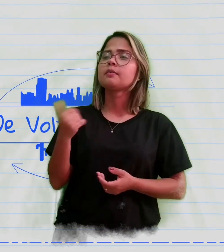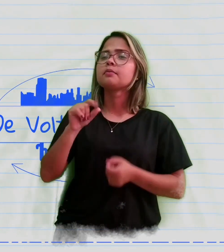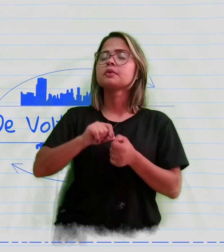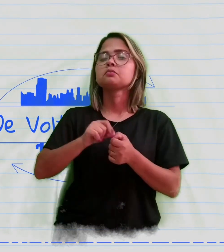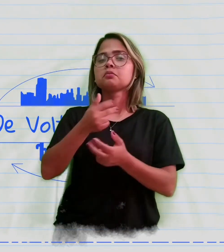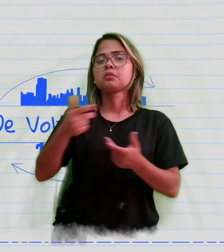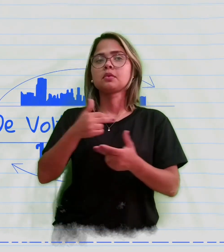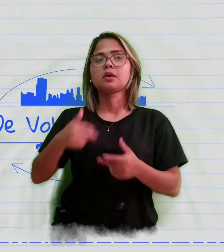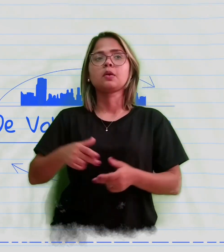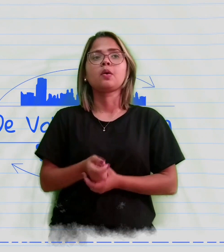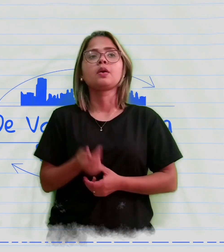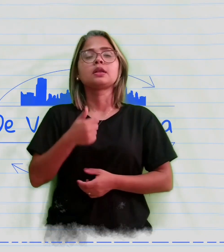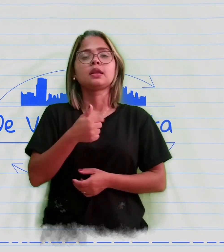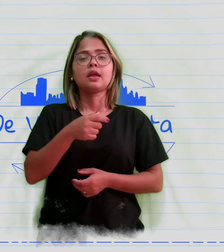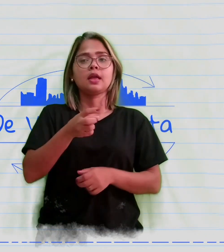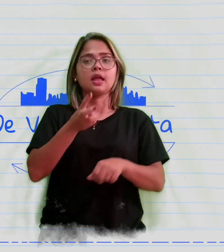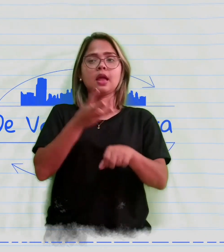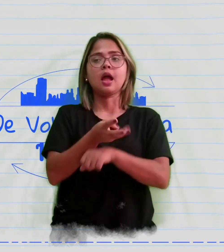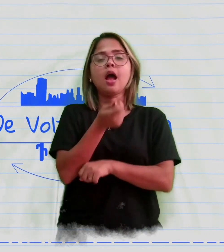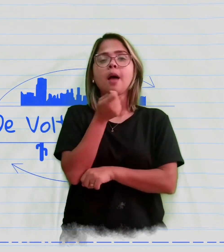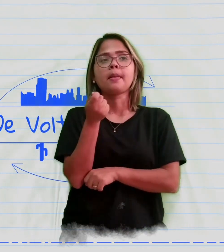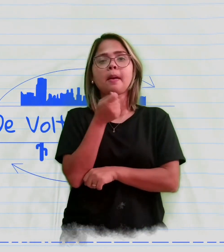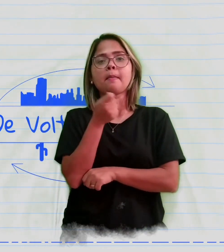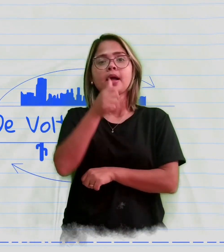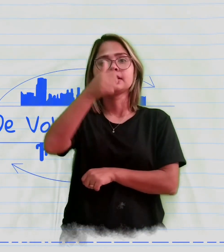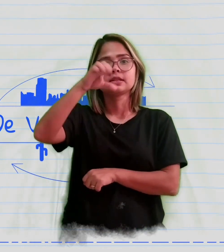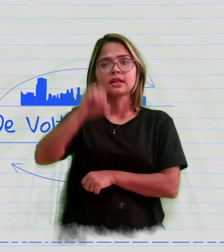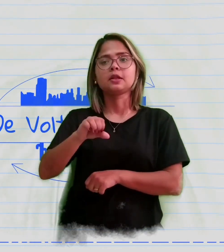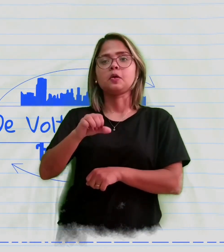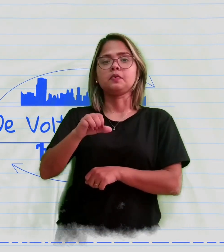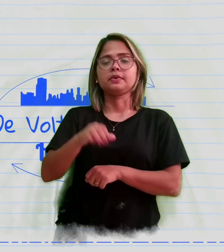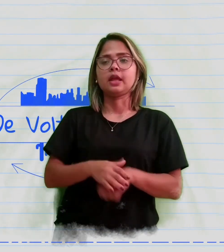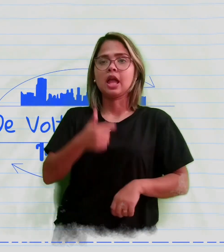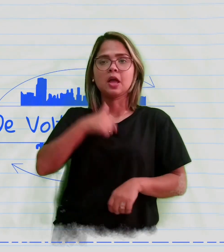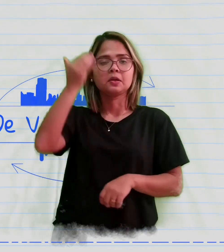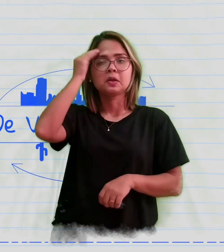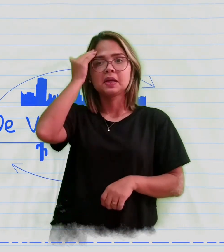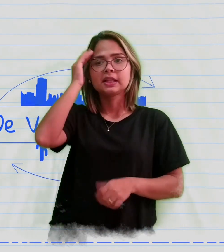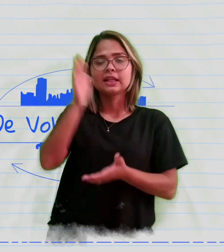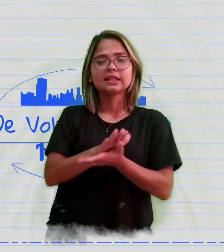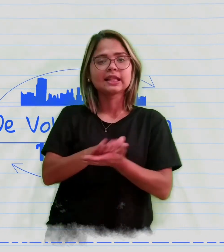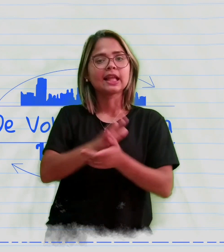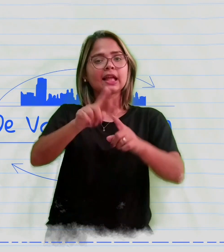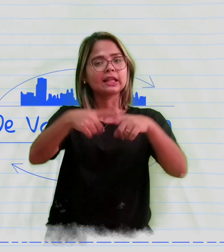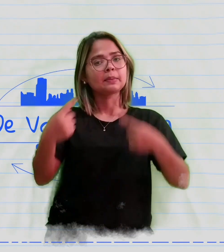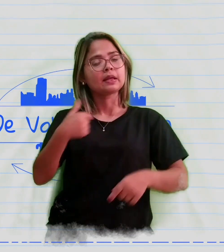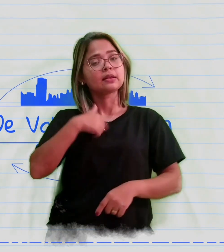19 áudios enormes no Instagram que eu não entendi nada, mas eu falei assim, bora, que eu achei interessante. Não entendeu nada, mas achou interessante. Foi. Porque é